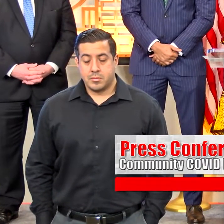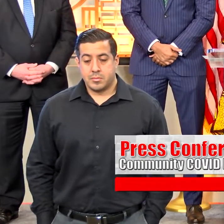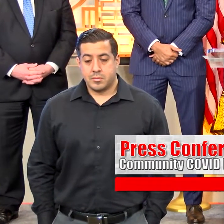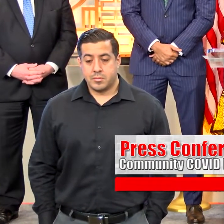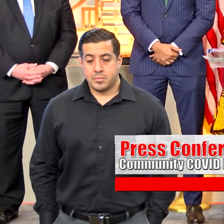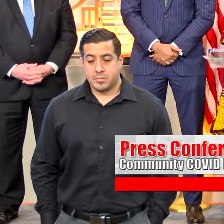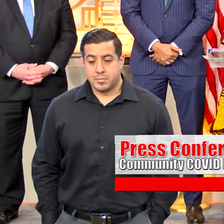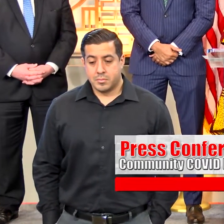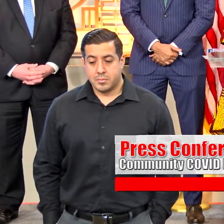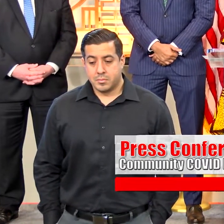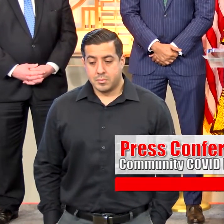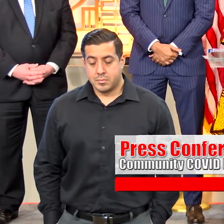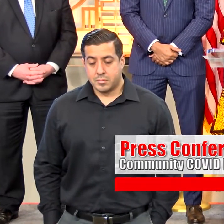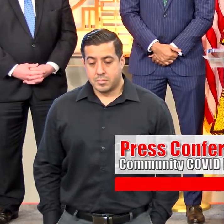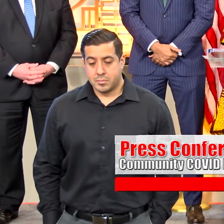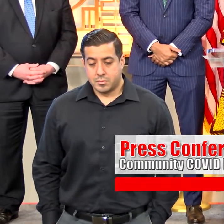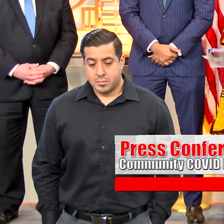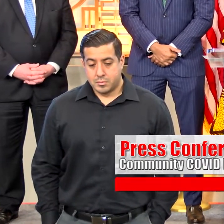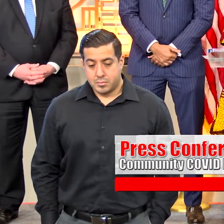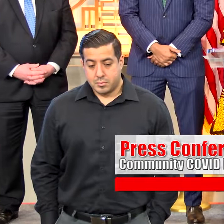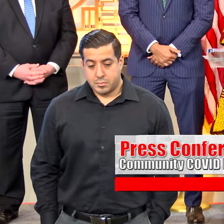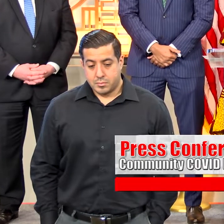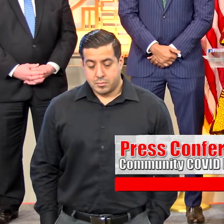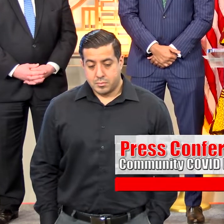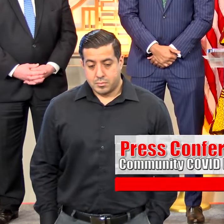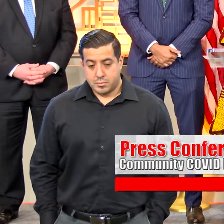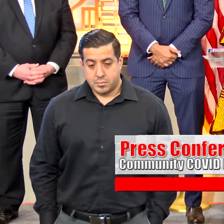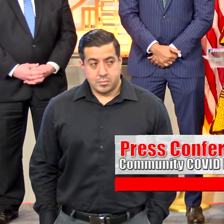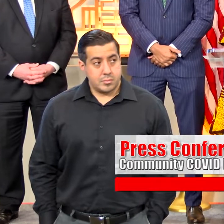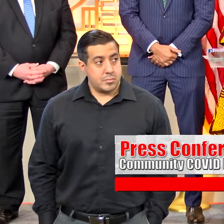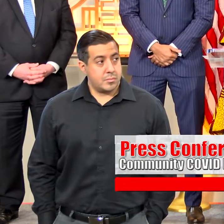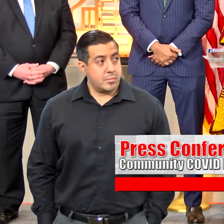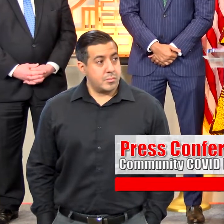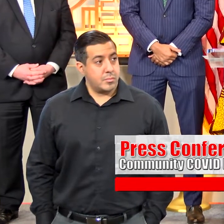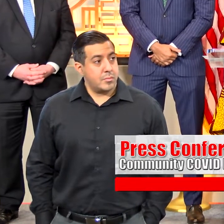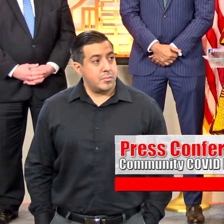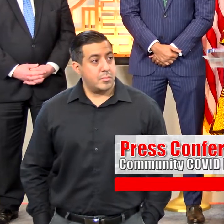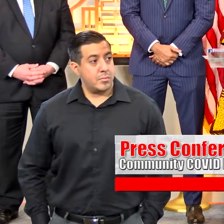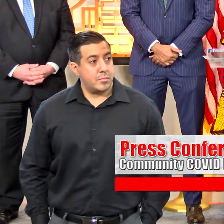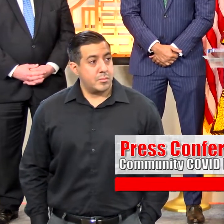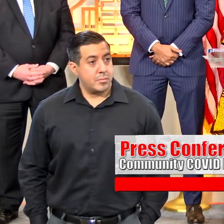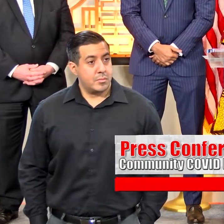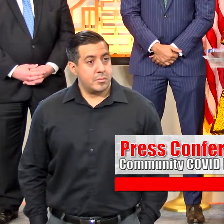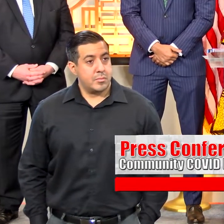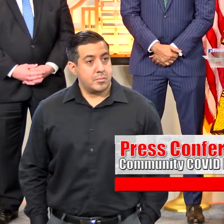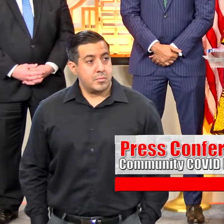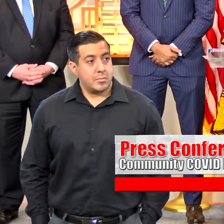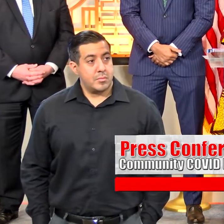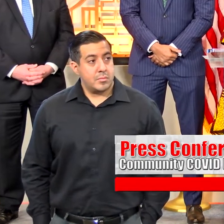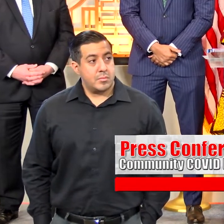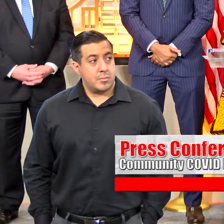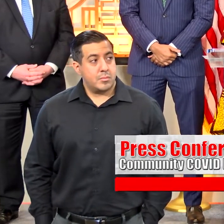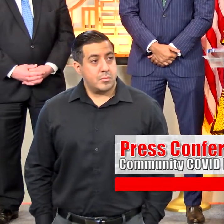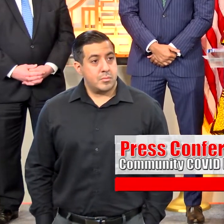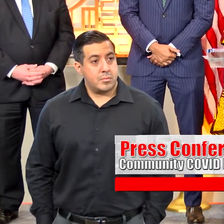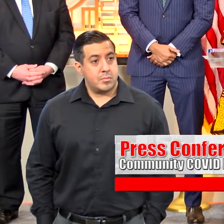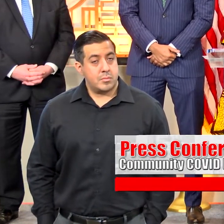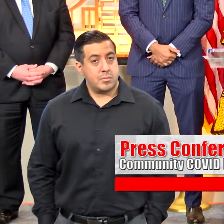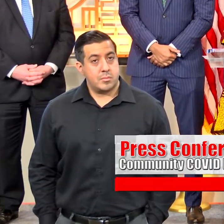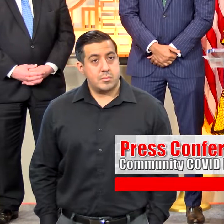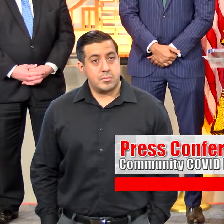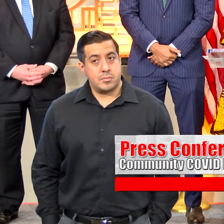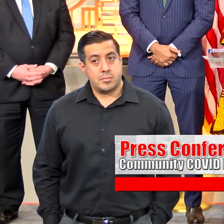hemos apoyado a 7,000 personas nos demuestra tantas personas que hemos logrado prevenir,